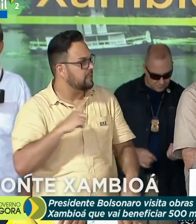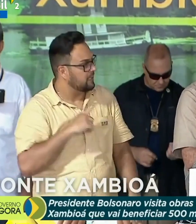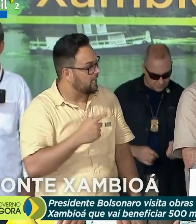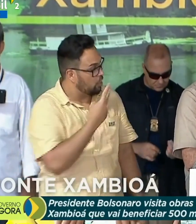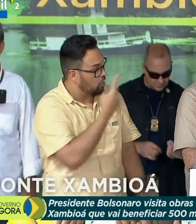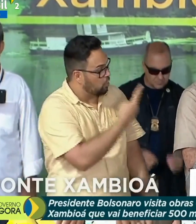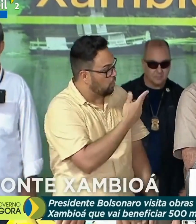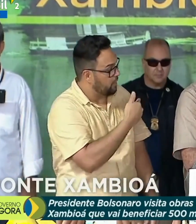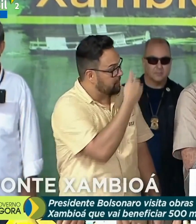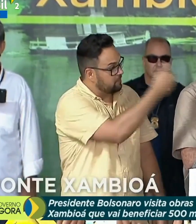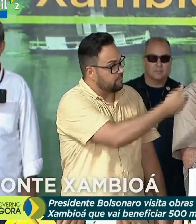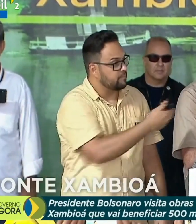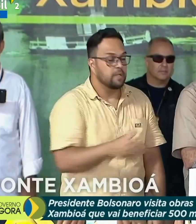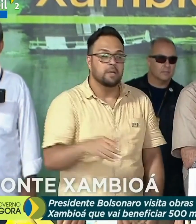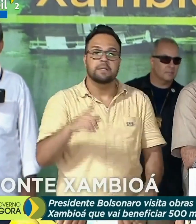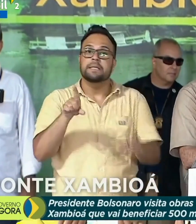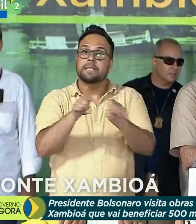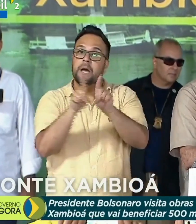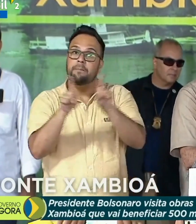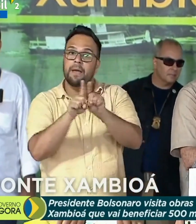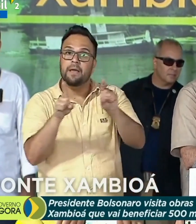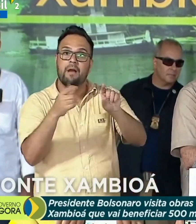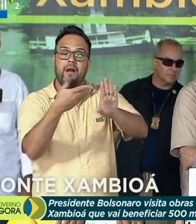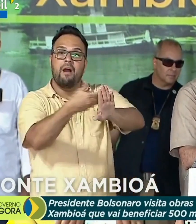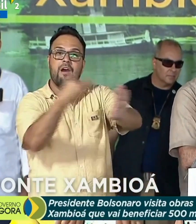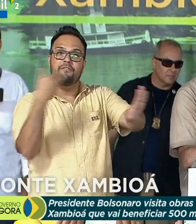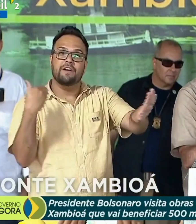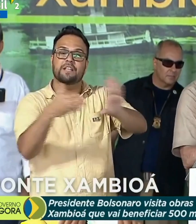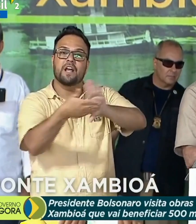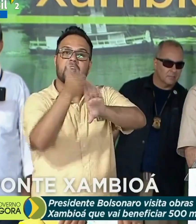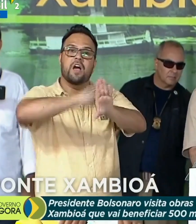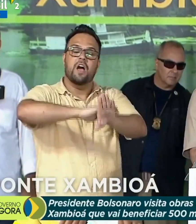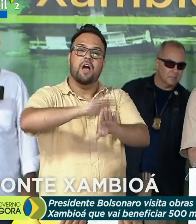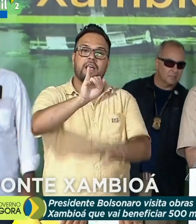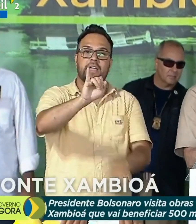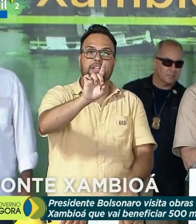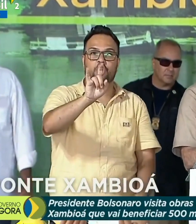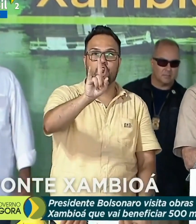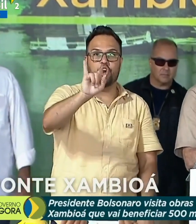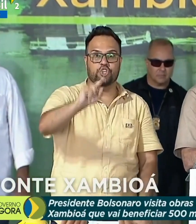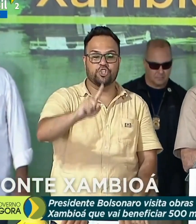esquerda, se afastando da ideologia de gênero,